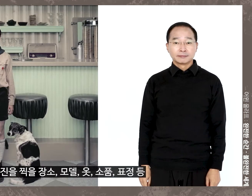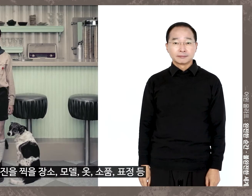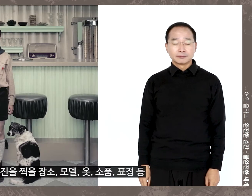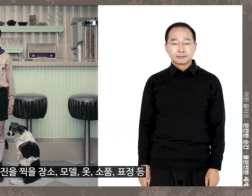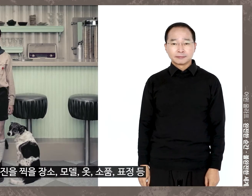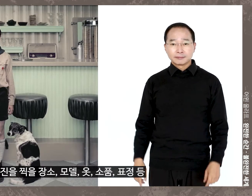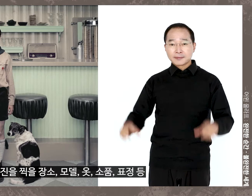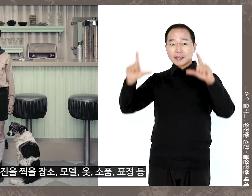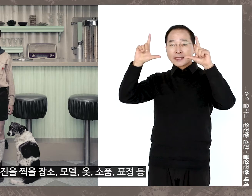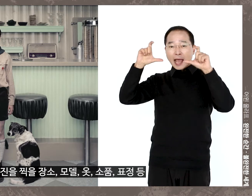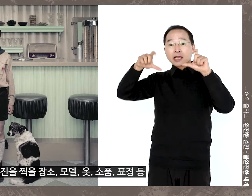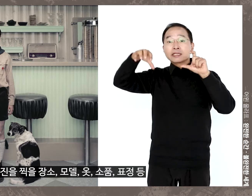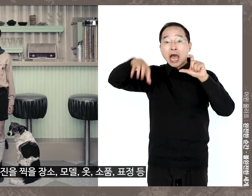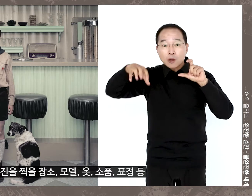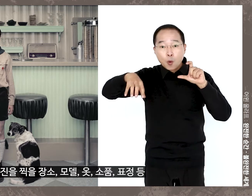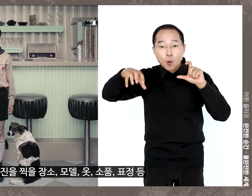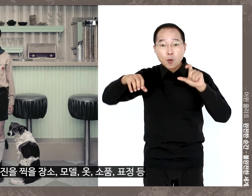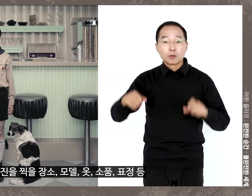사진을 찍을 장소,